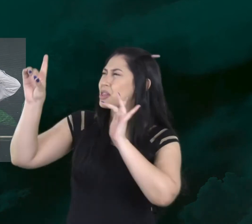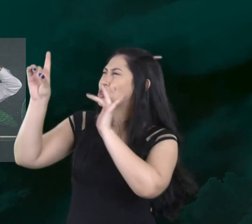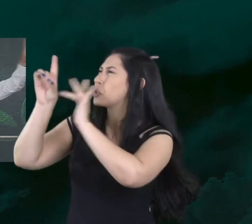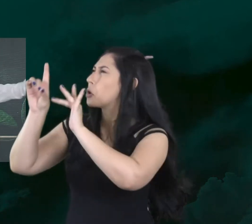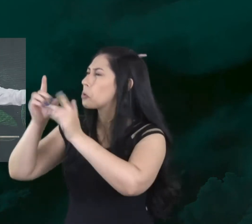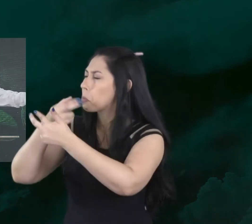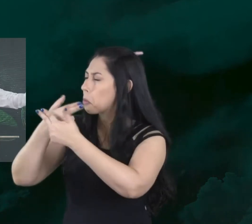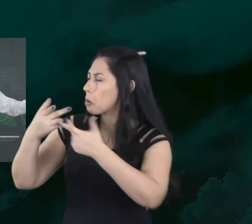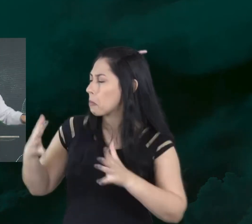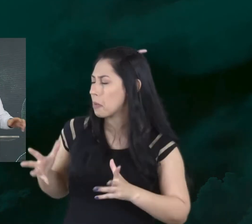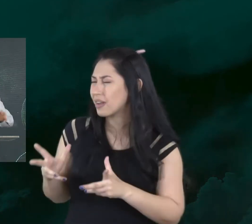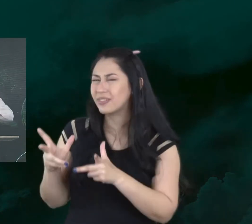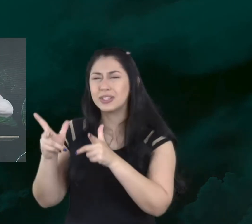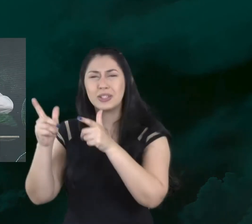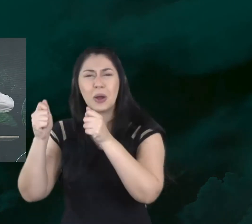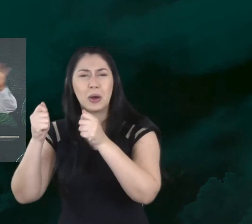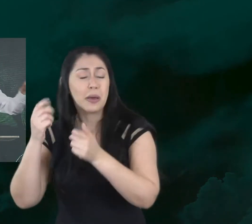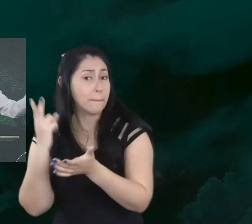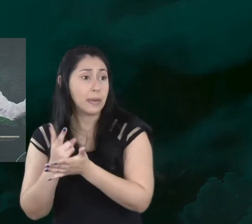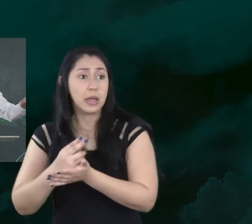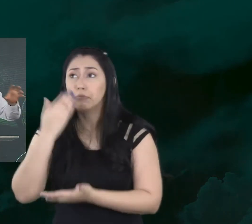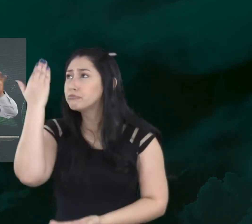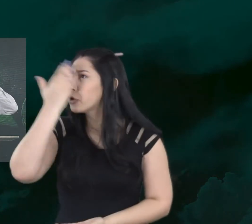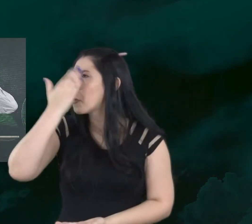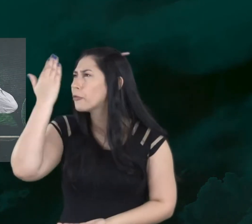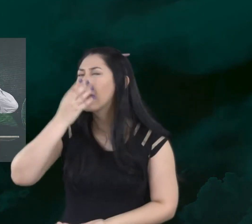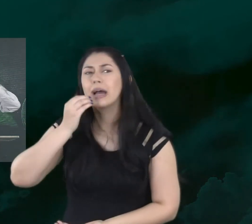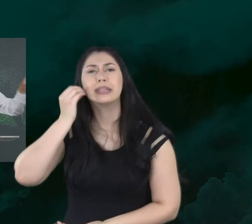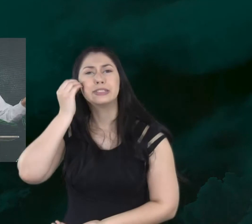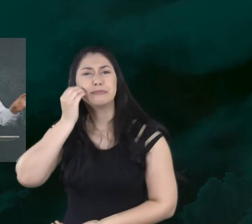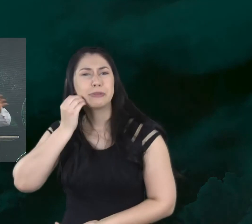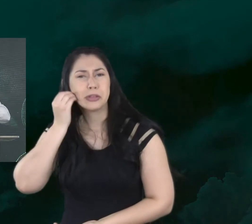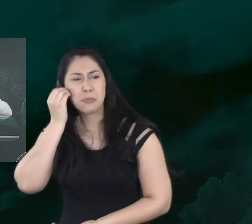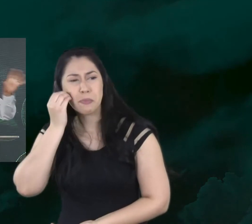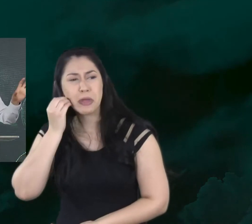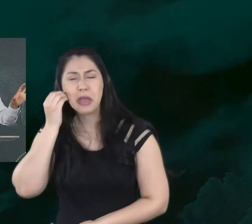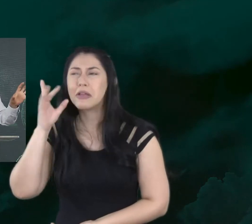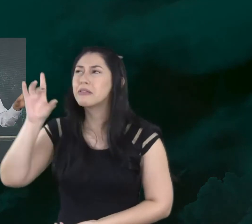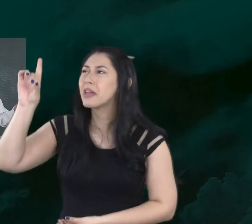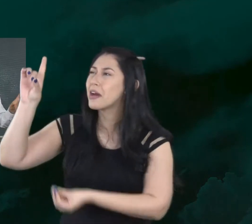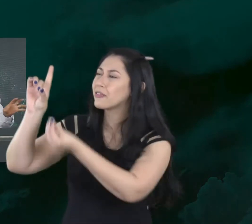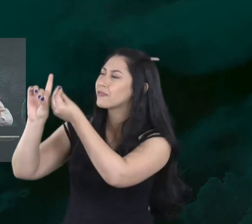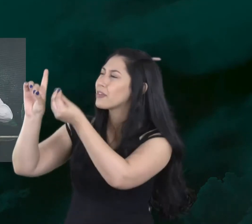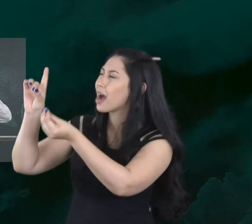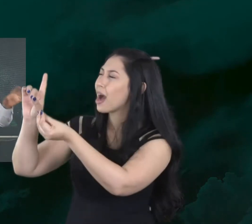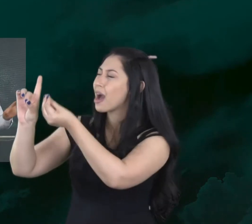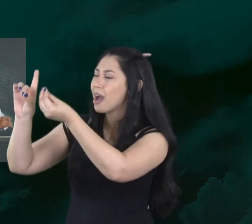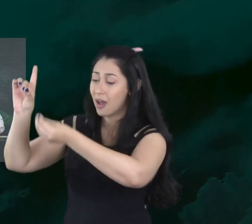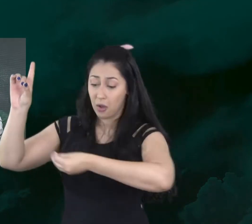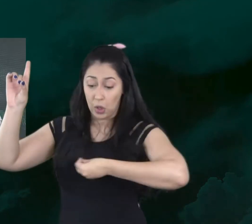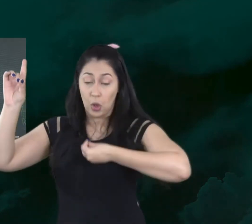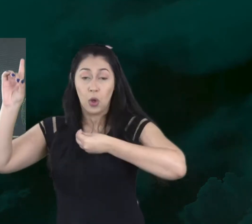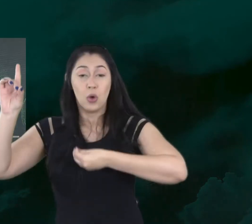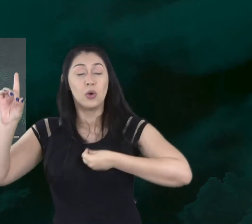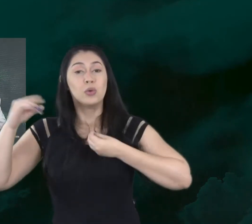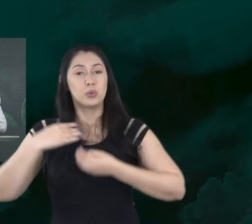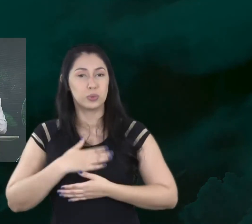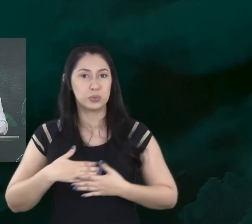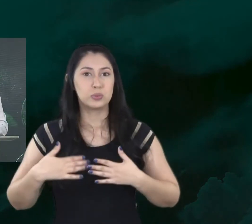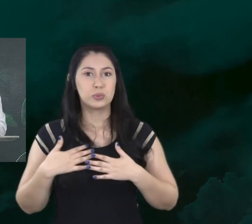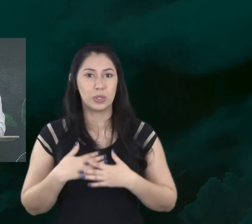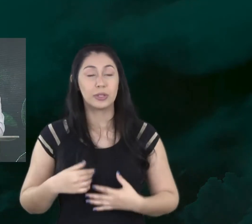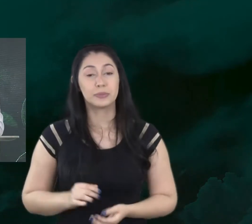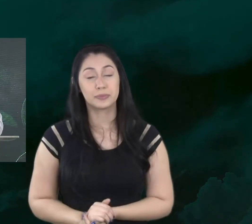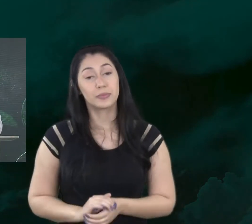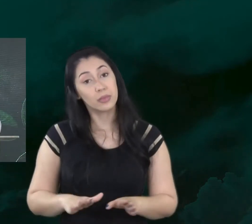né, invisíveis, né, da riqueza de Deus, da vida de Deus, da natureza santa de Deus e do amor de Deus. Muito bem,